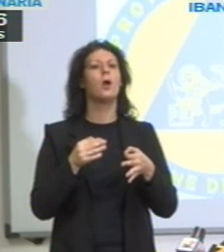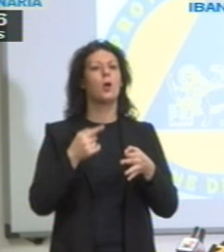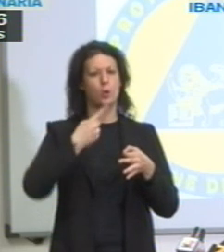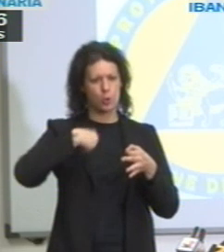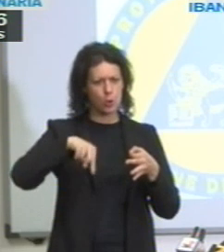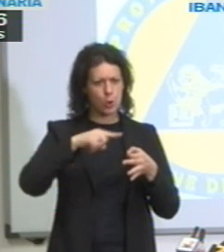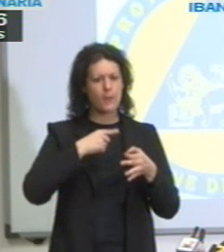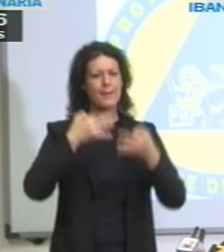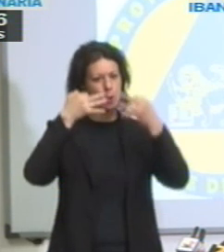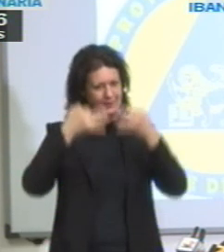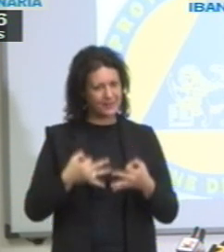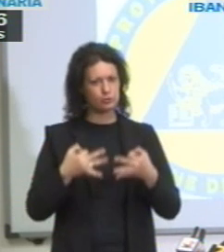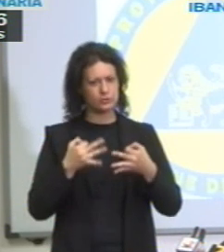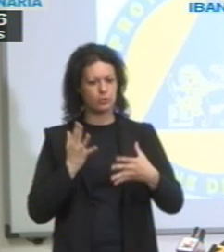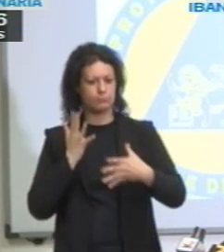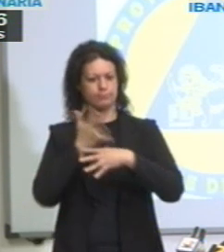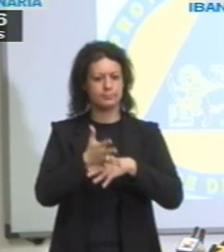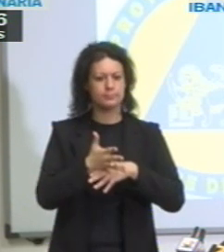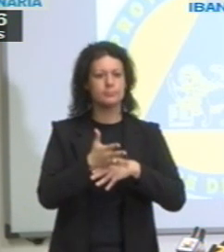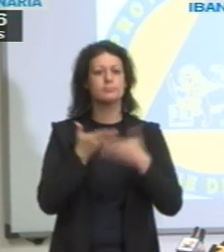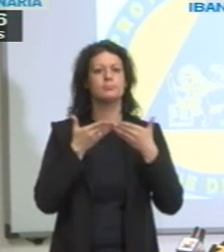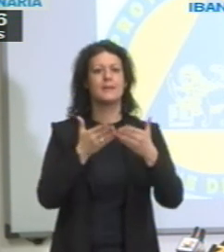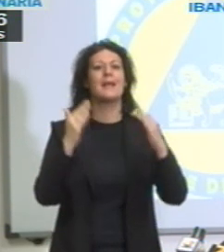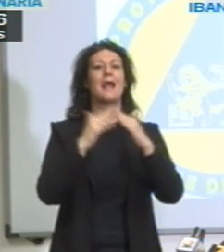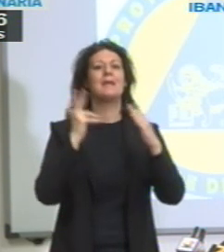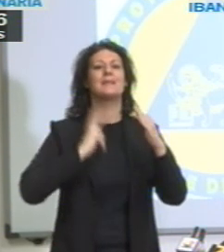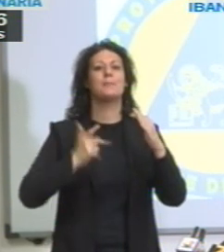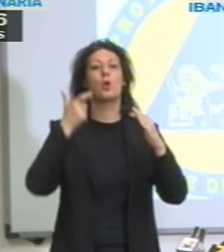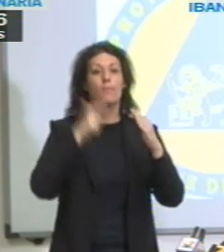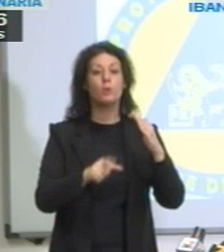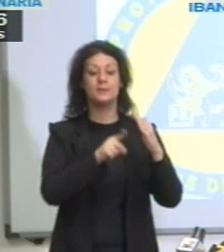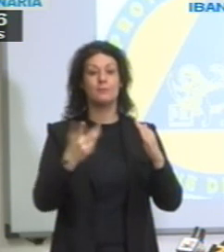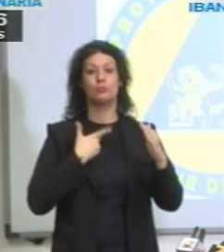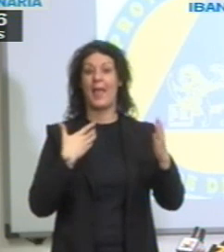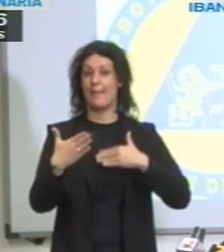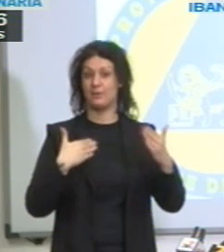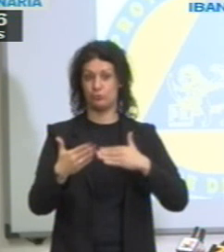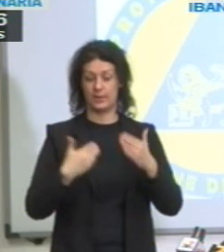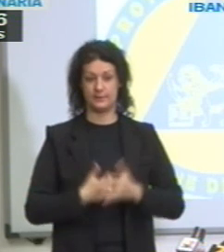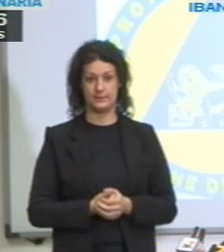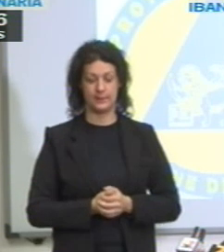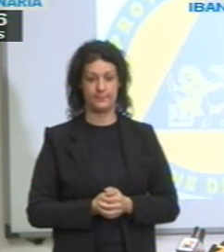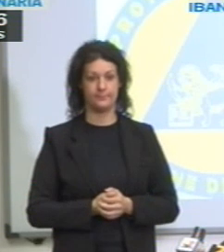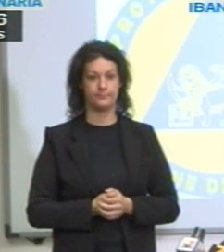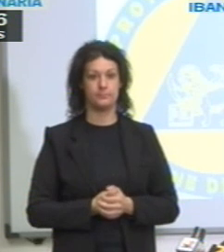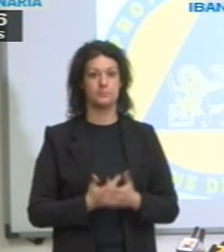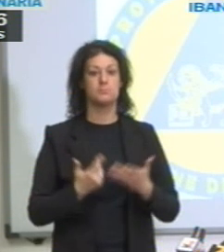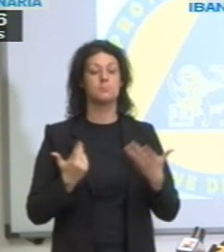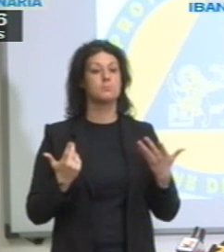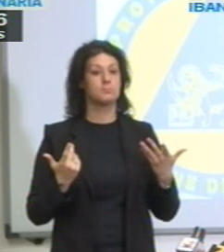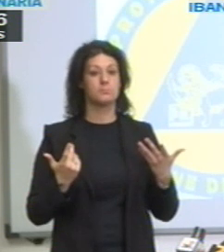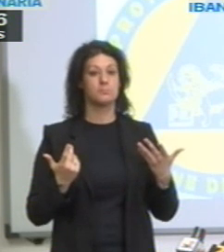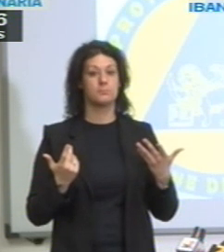riposo proprio nel momento in cui c'è stata l'emergenza. Non vi sto a dire che non c'è nessuna legge che vieta